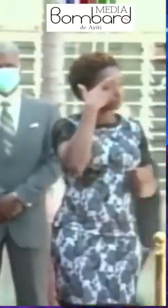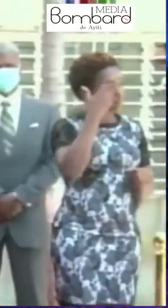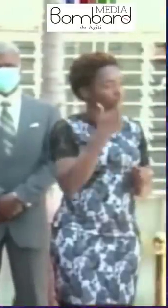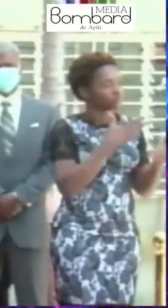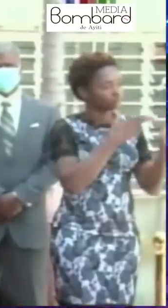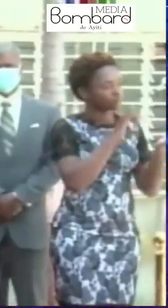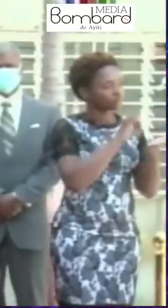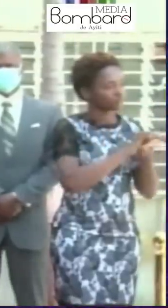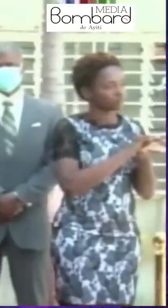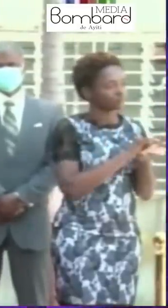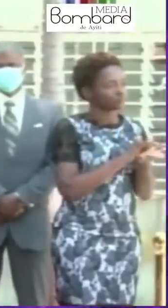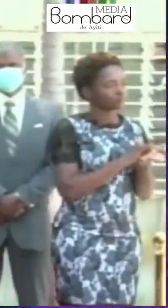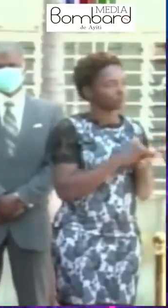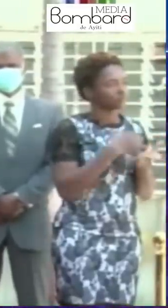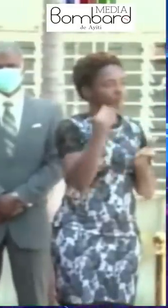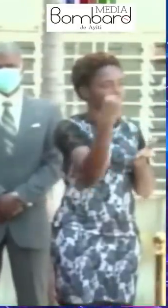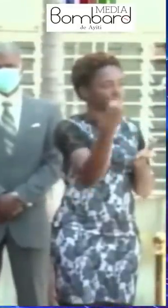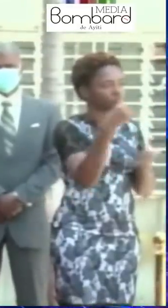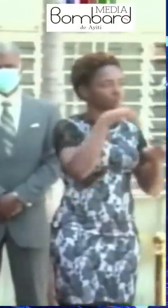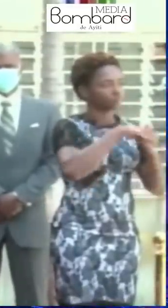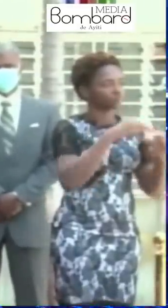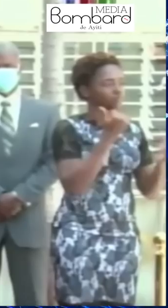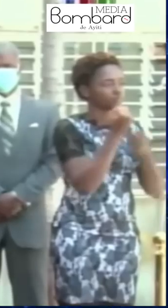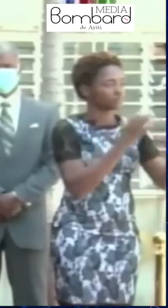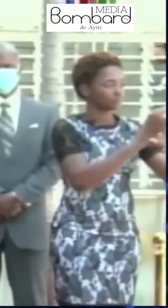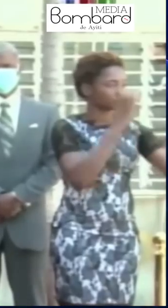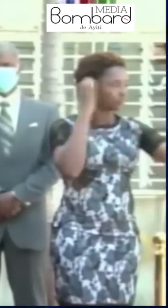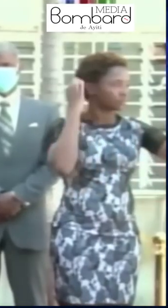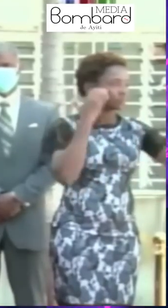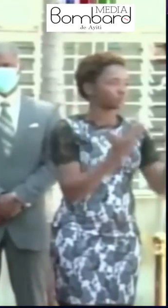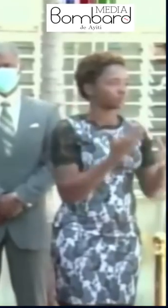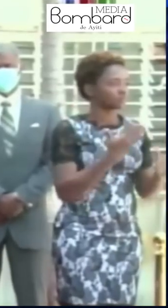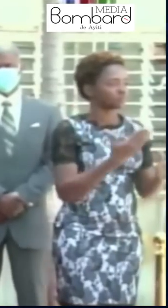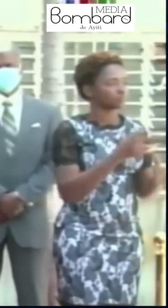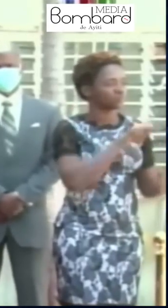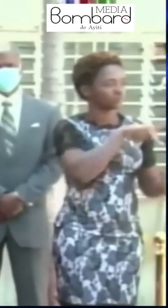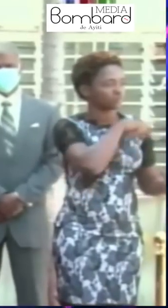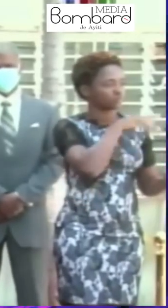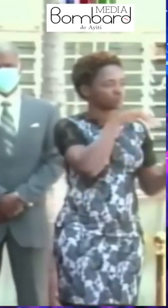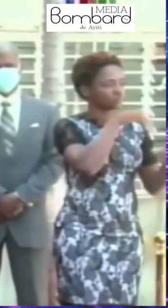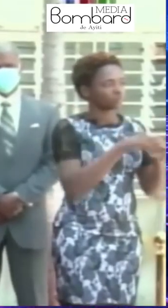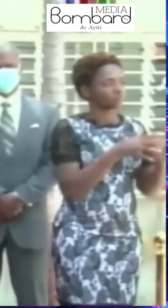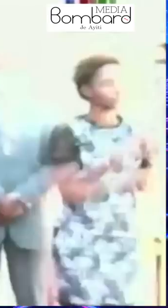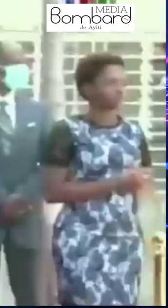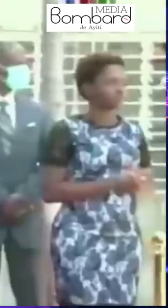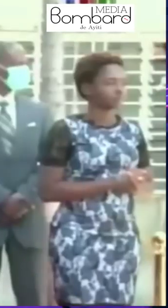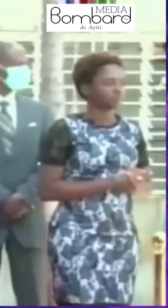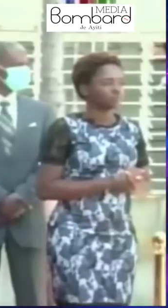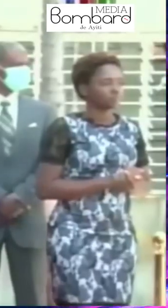un pile dans les âmes, ils sont dans des conteneurs. Des faits personnels qui soutient les États-Unis qui sont en